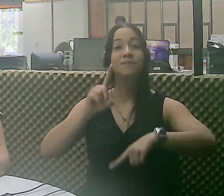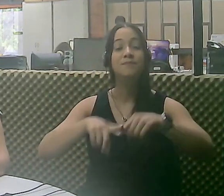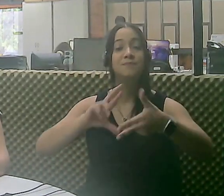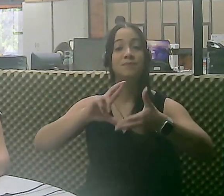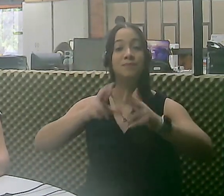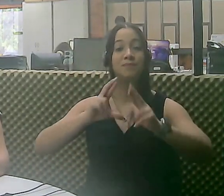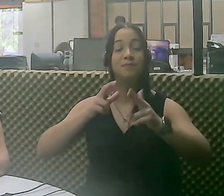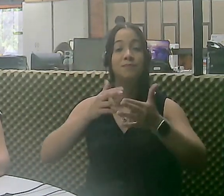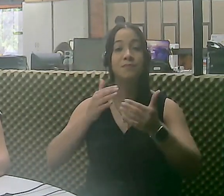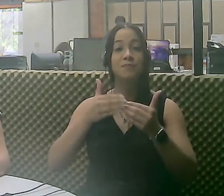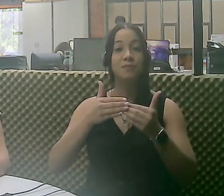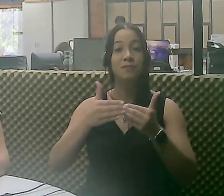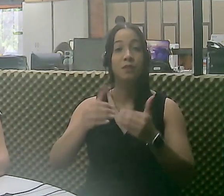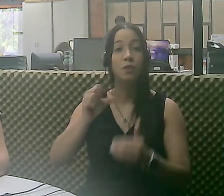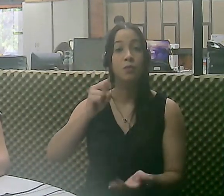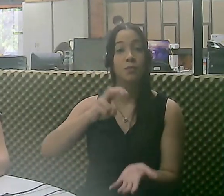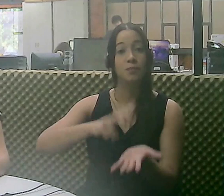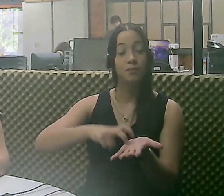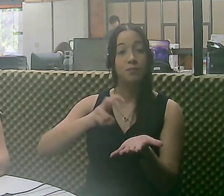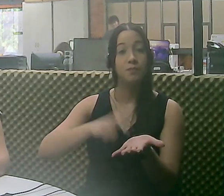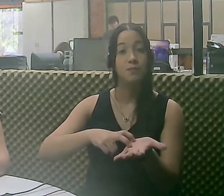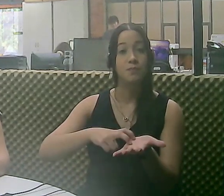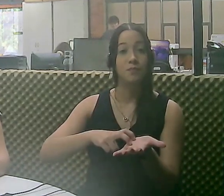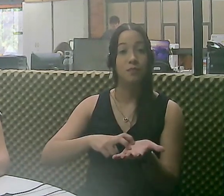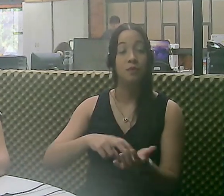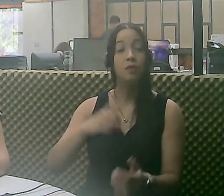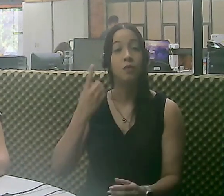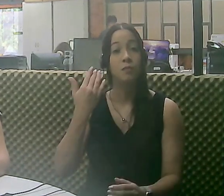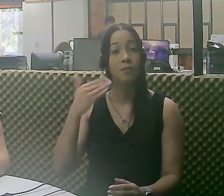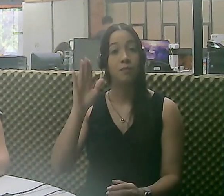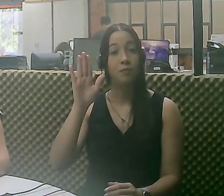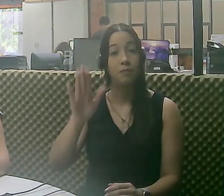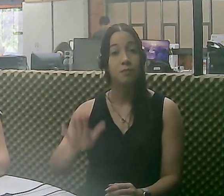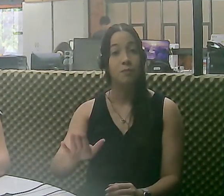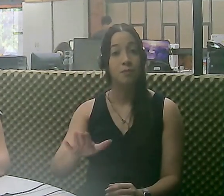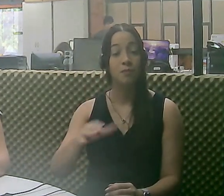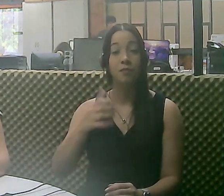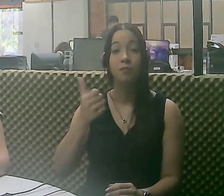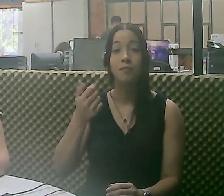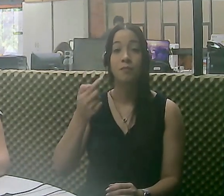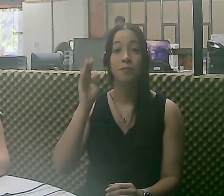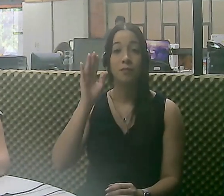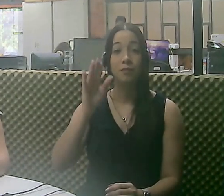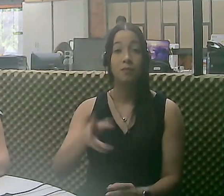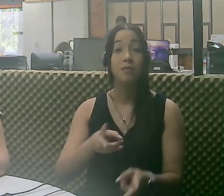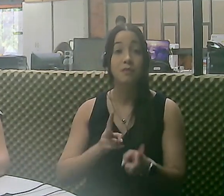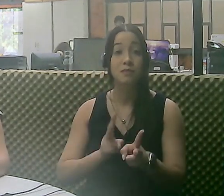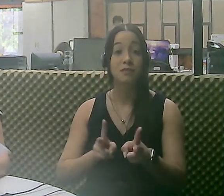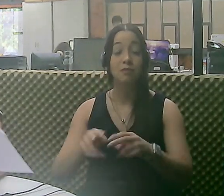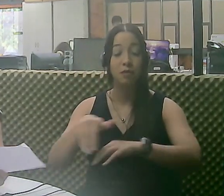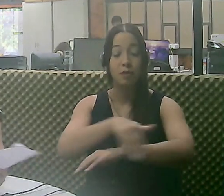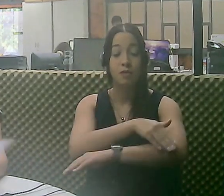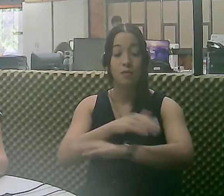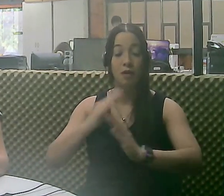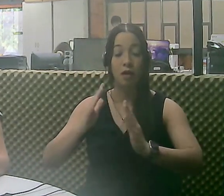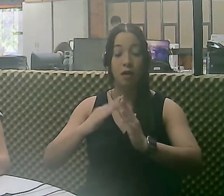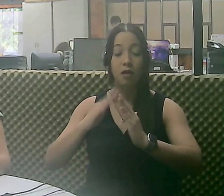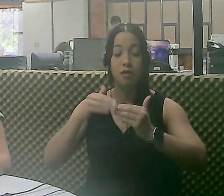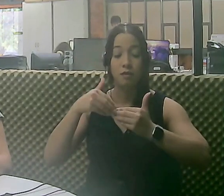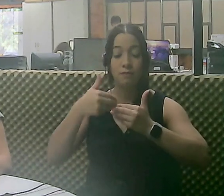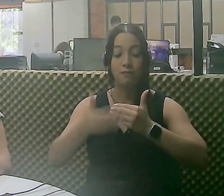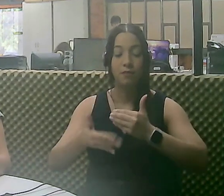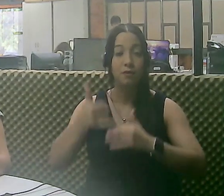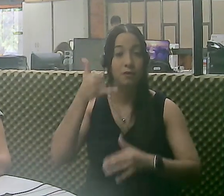recicláveis a partir das 8 da manhã, 1h30 da tarde e 5 da tarde, sempre na calçada, por meio